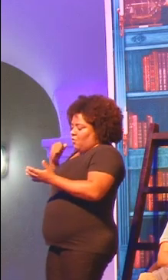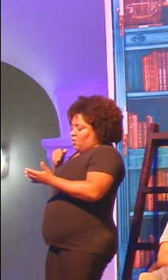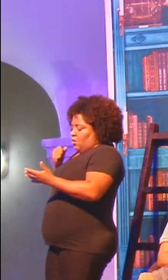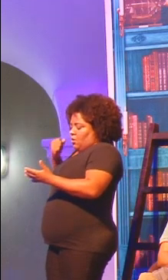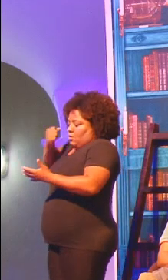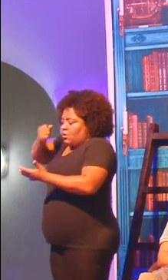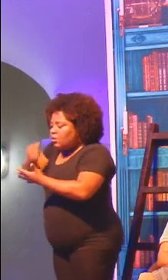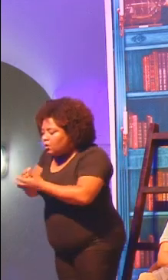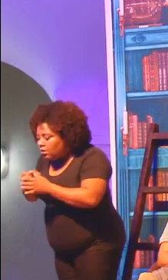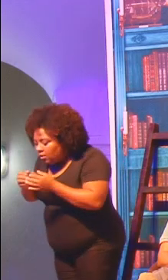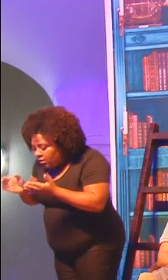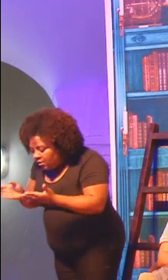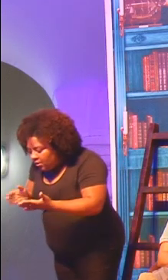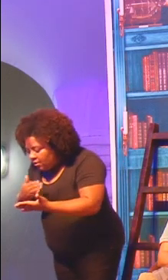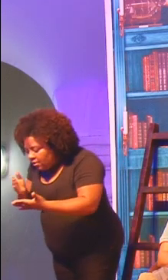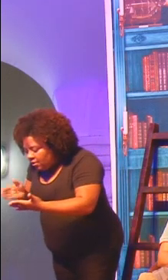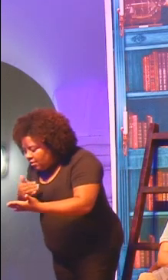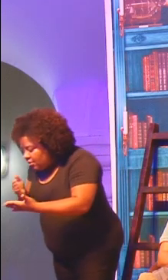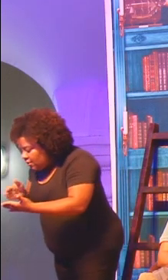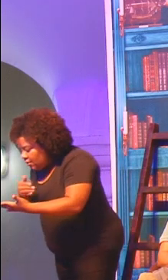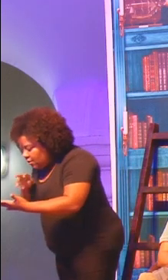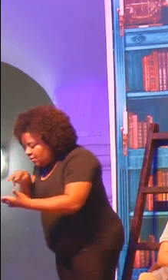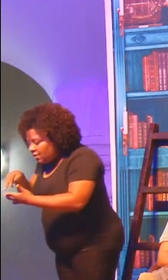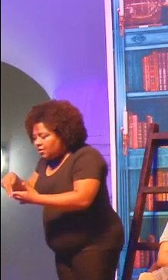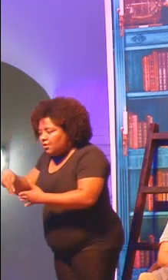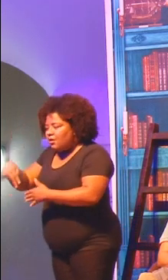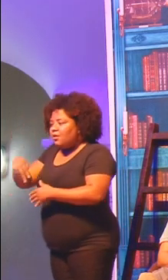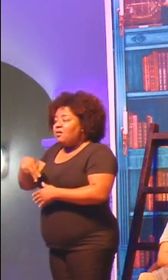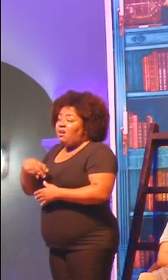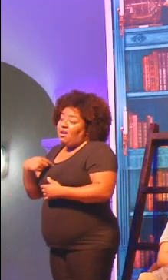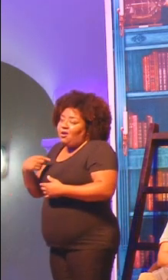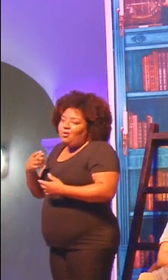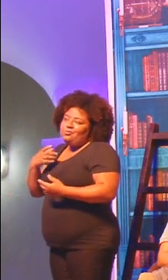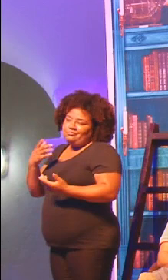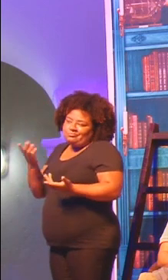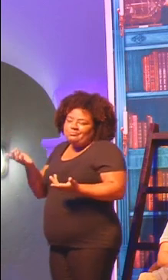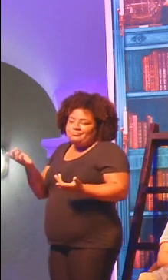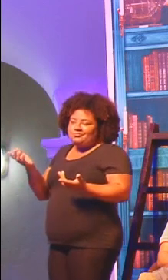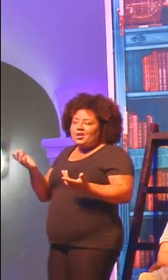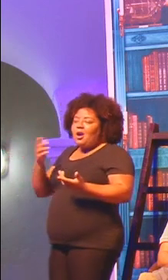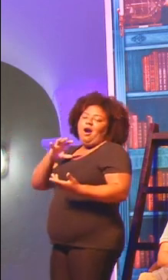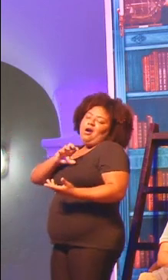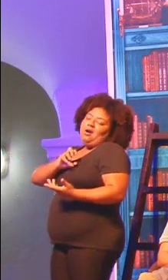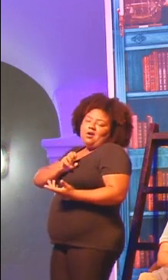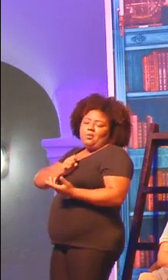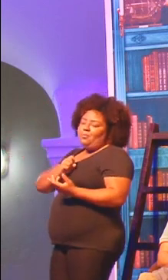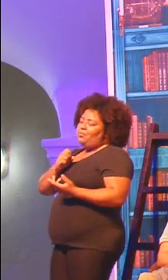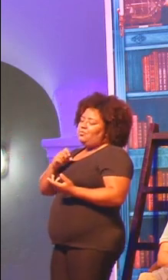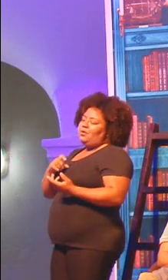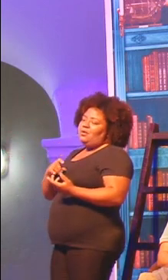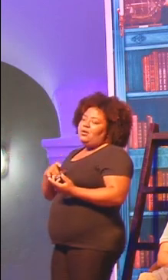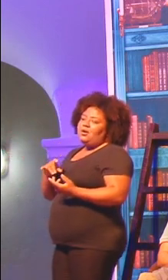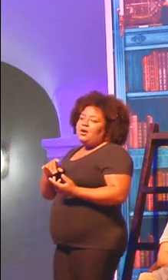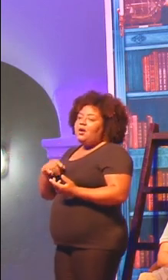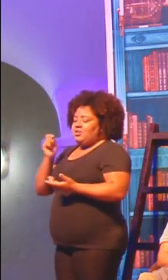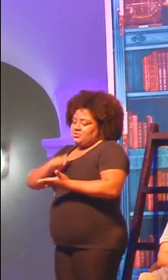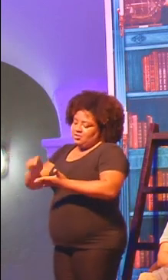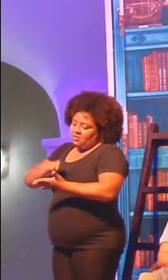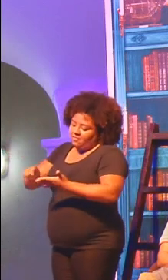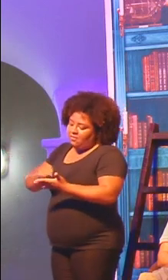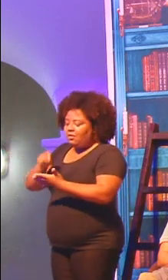maior, nem eu, pelo menos, desconheço, mas eu sou suspeito, porque eu adoro o que faço, eu adoro ler e